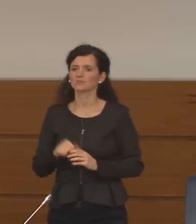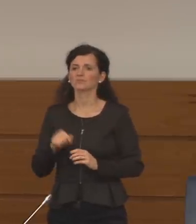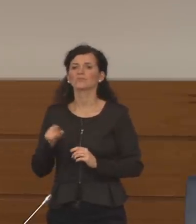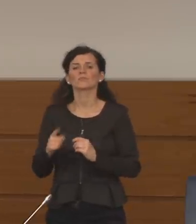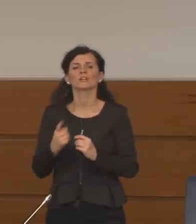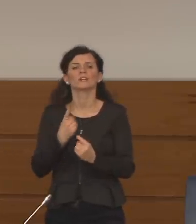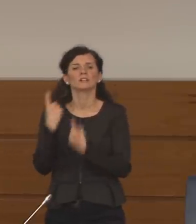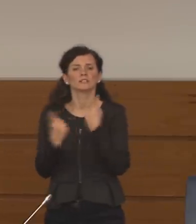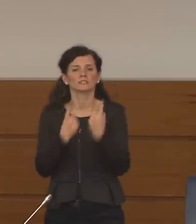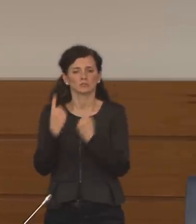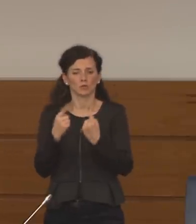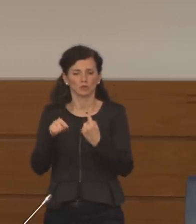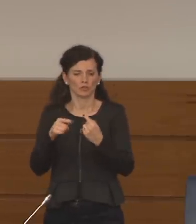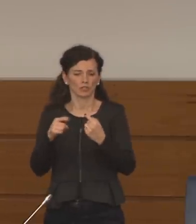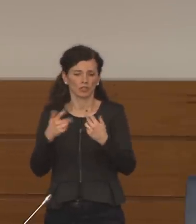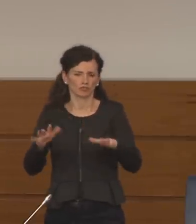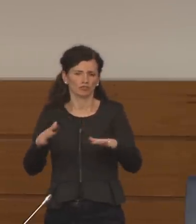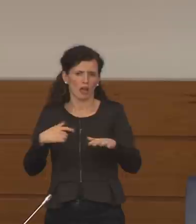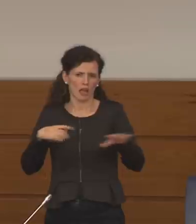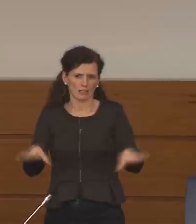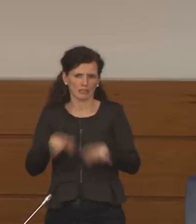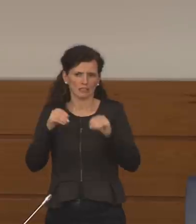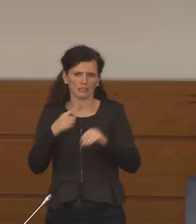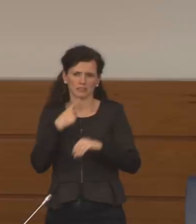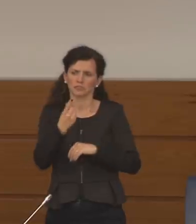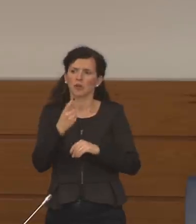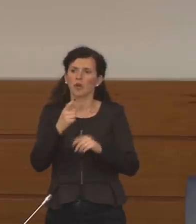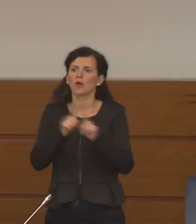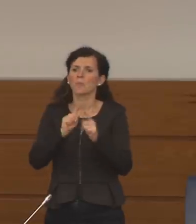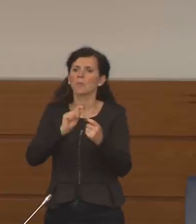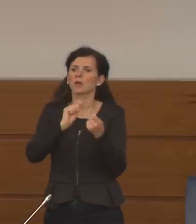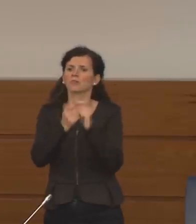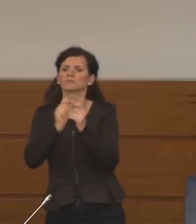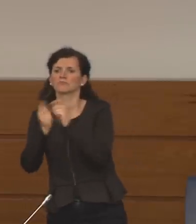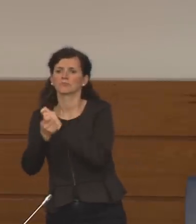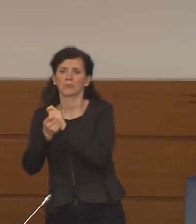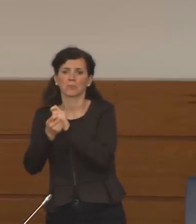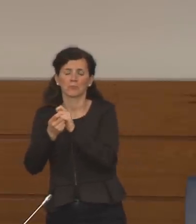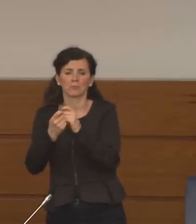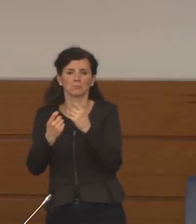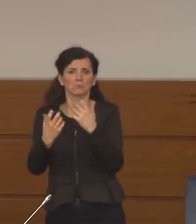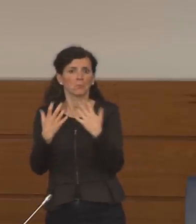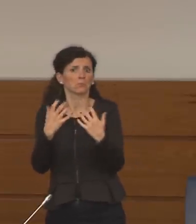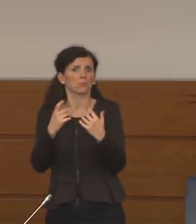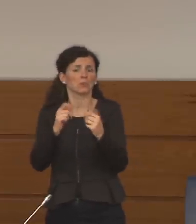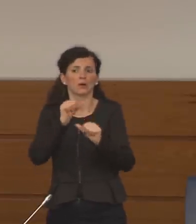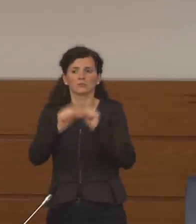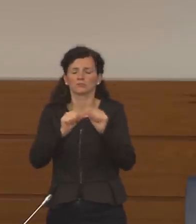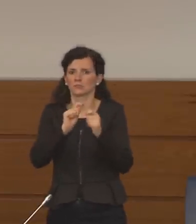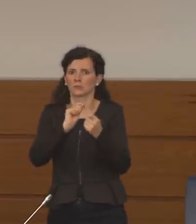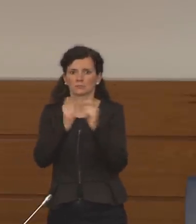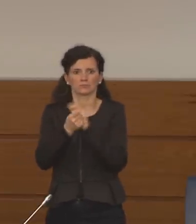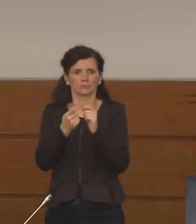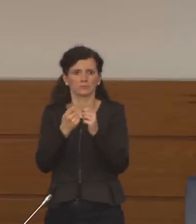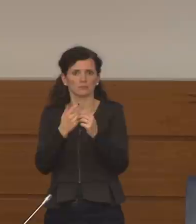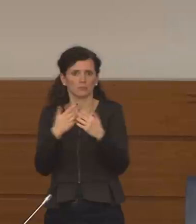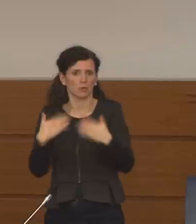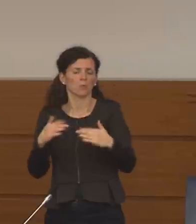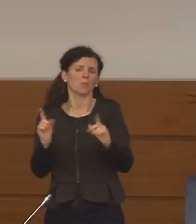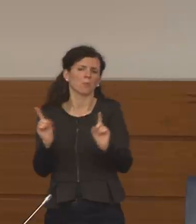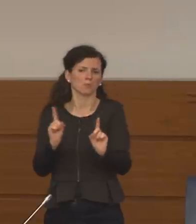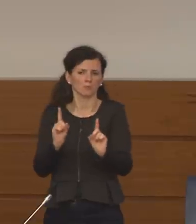non ci sono variazioni significative le potete cogliere anche dalla tabella riassuntiva riportata